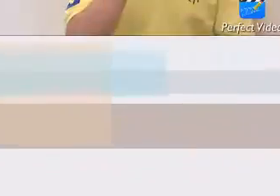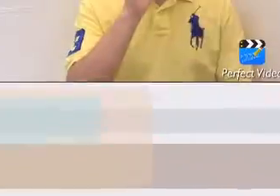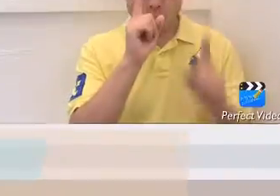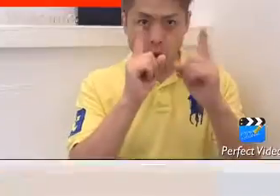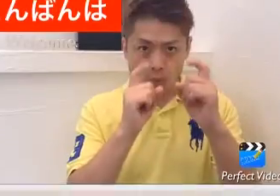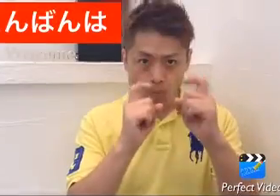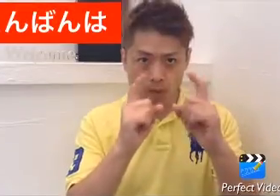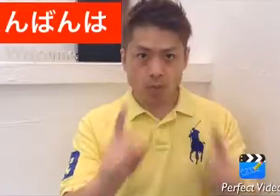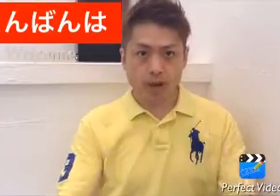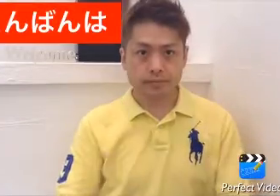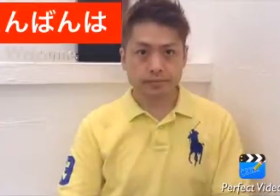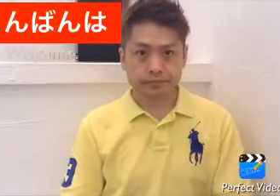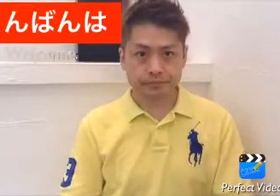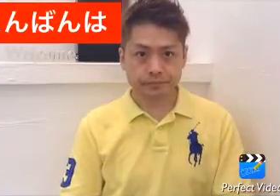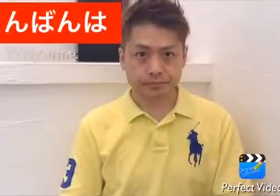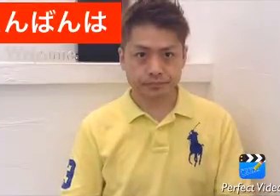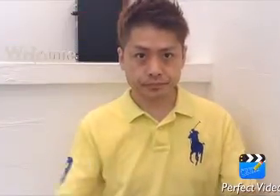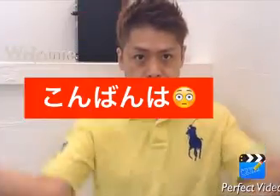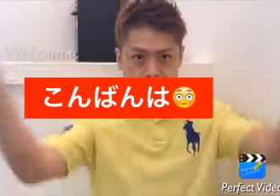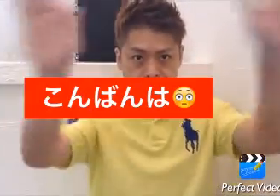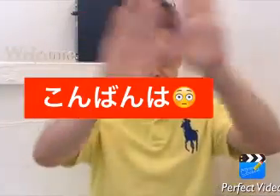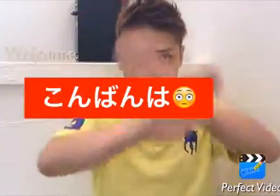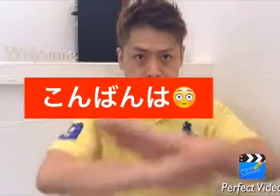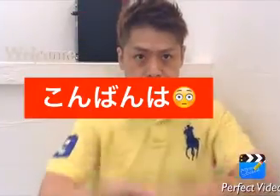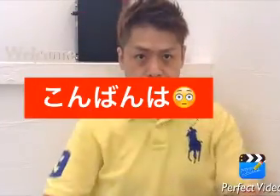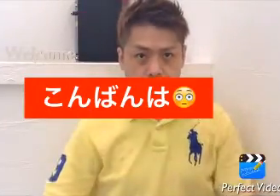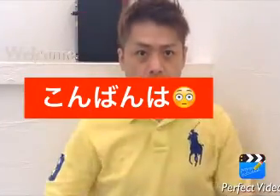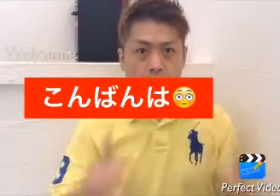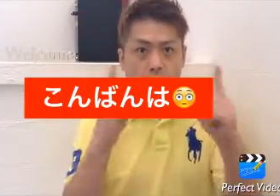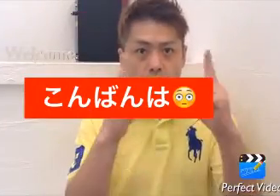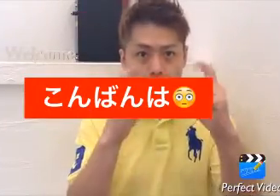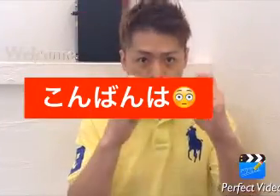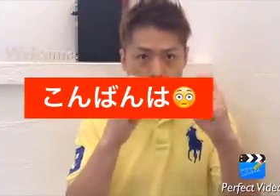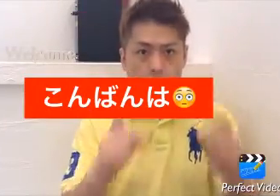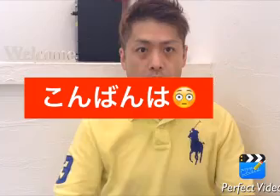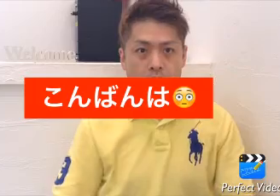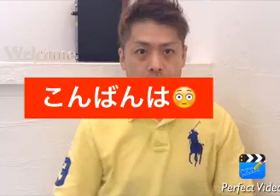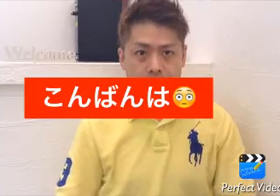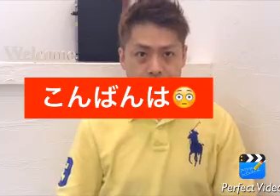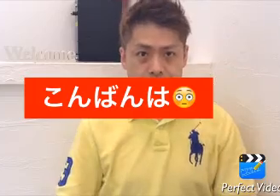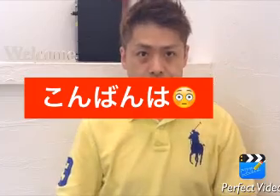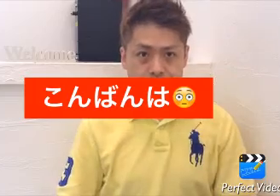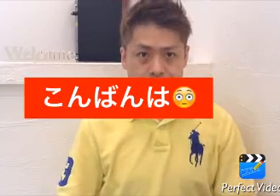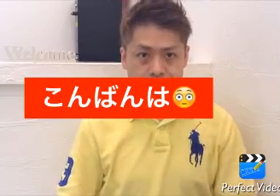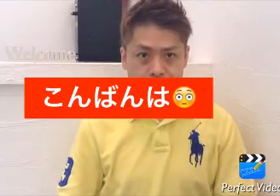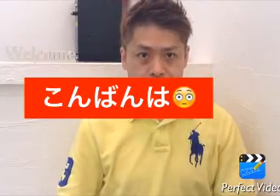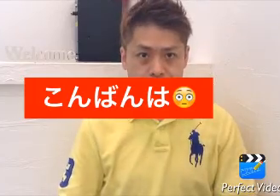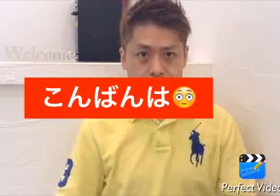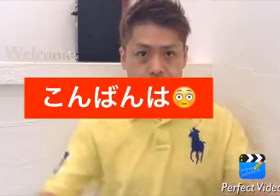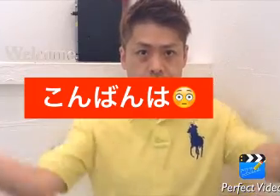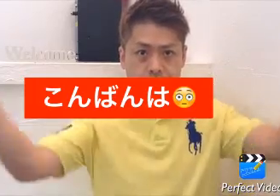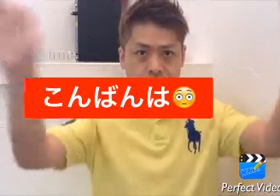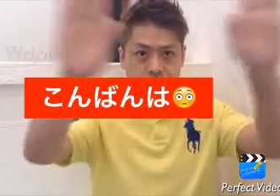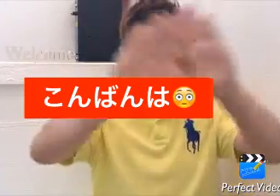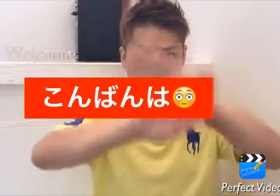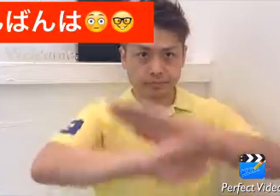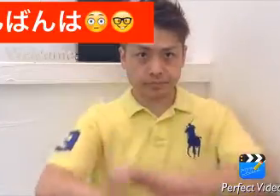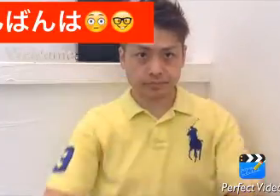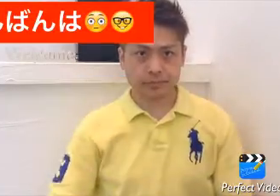ね、こんばんはですね。これは日が落ちるイメージで両手をクロスします